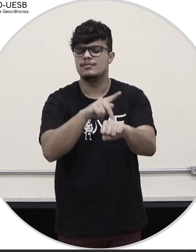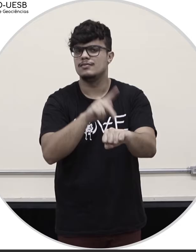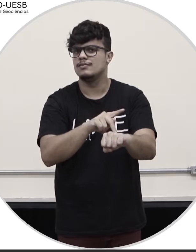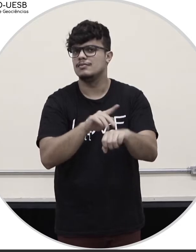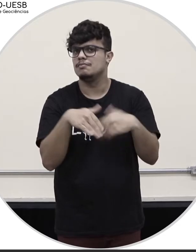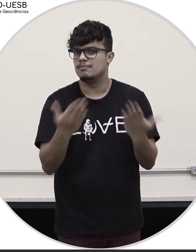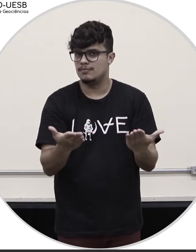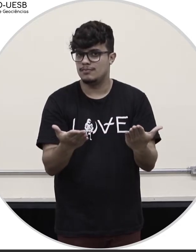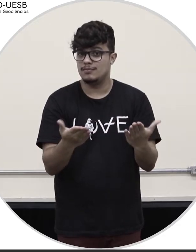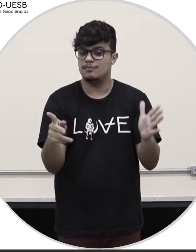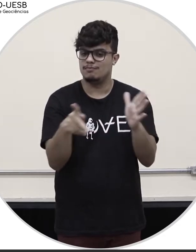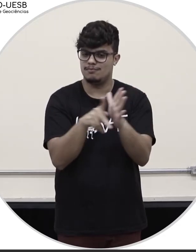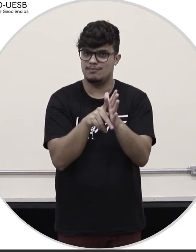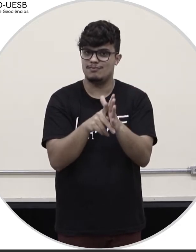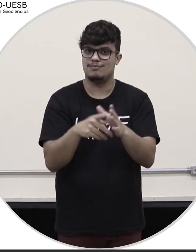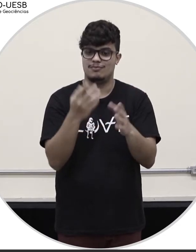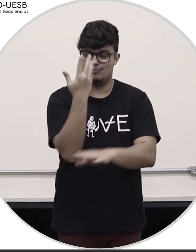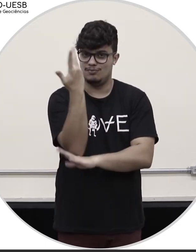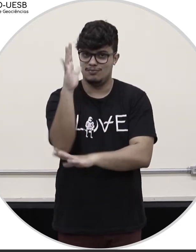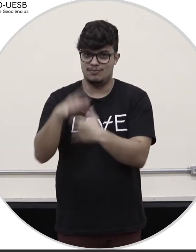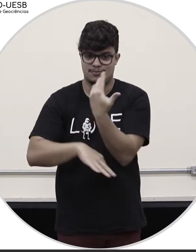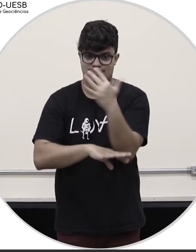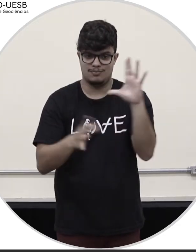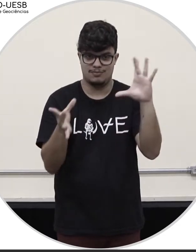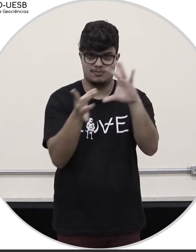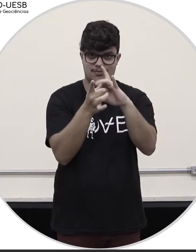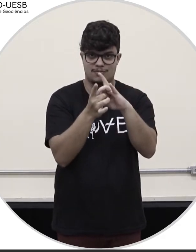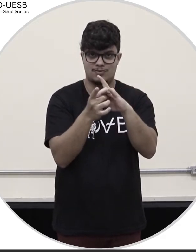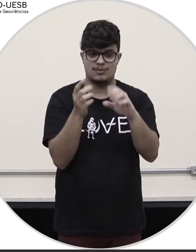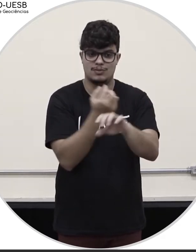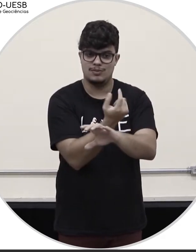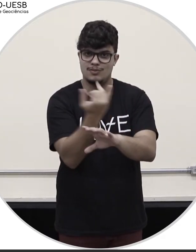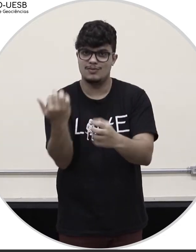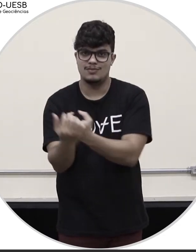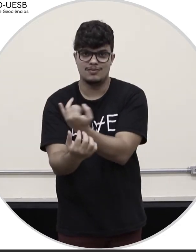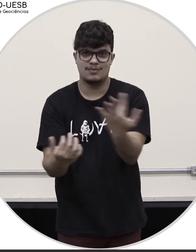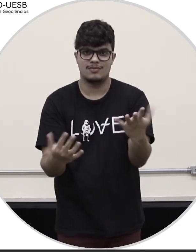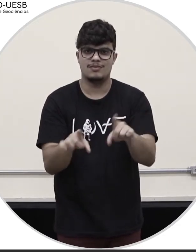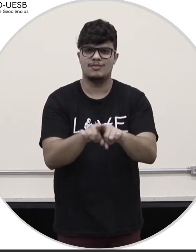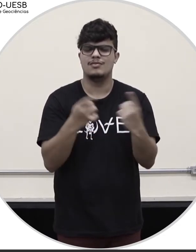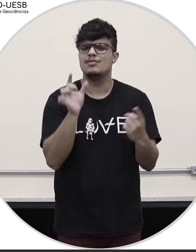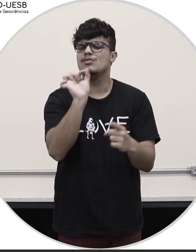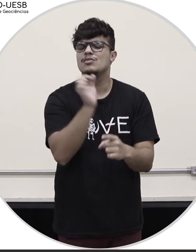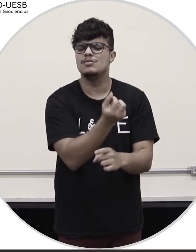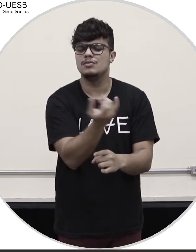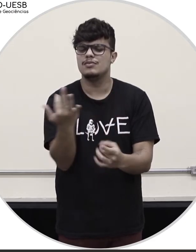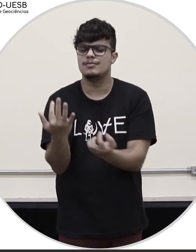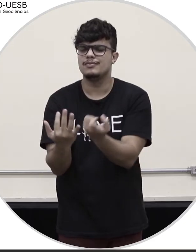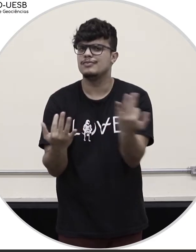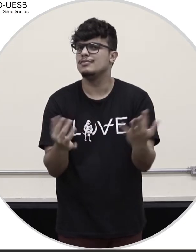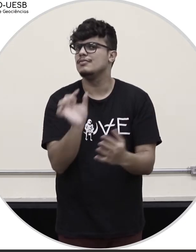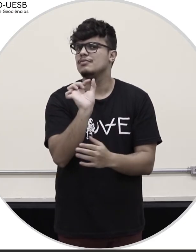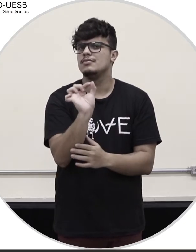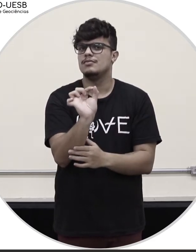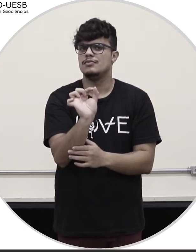mas o que é uma rocha é um agregado natural de um ou mais minerais mas que são